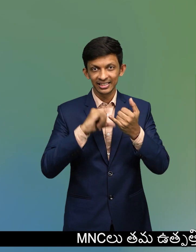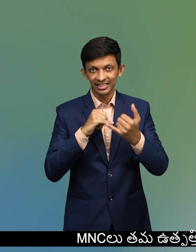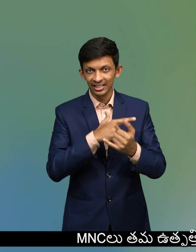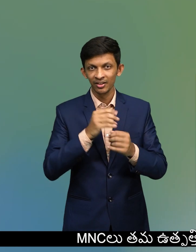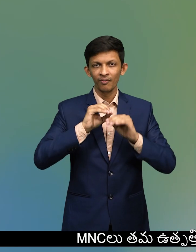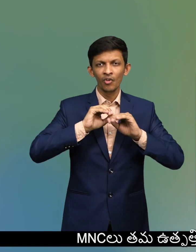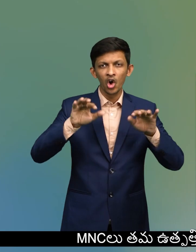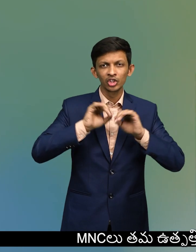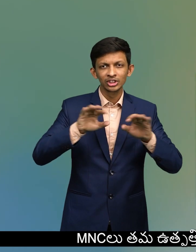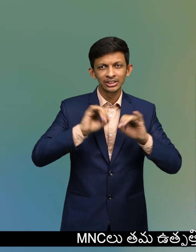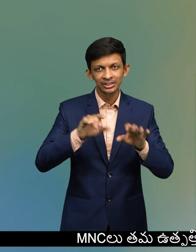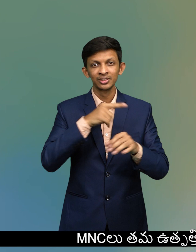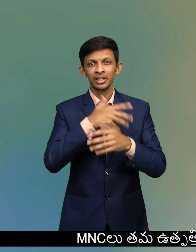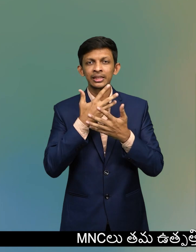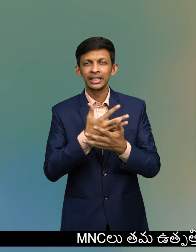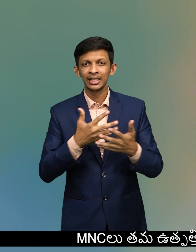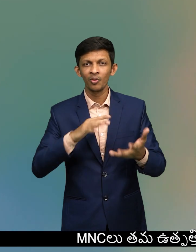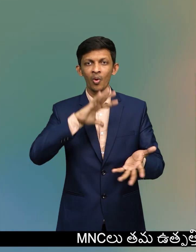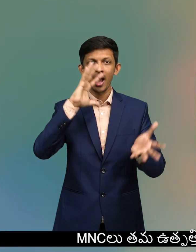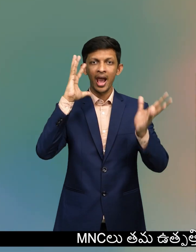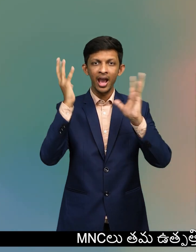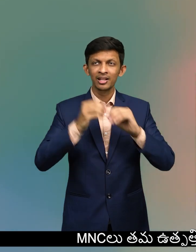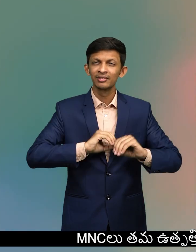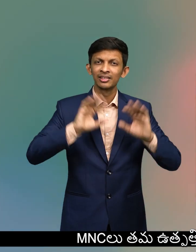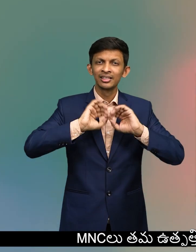ఎంఎన్సీలు తమ ఉత్పత్తిని ప్రపంచవ్యాప్తంగా విస్తరించాయి.